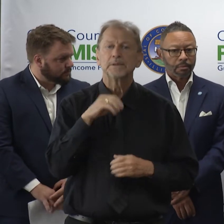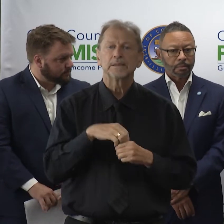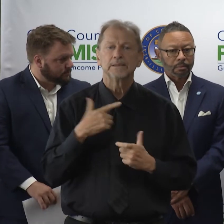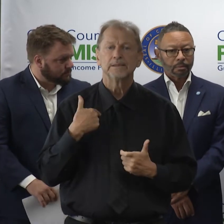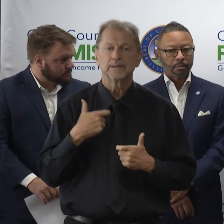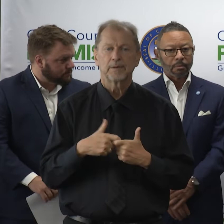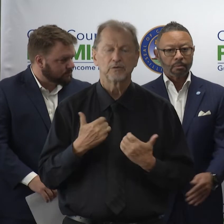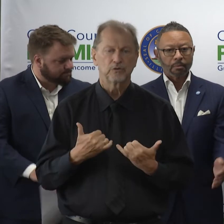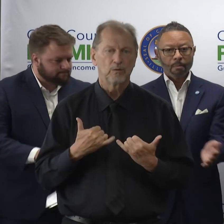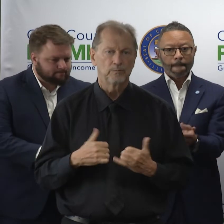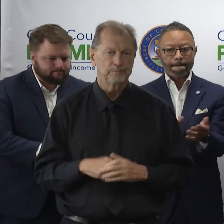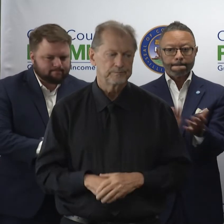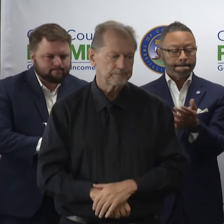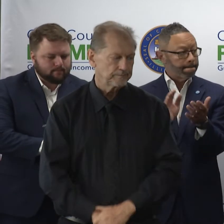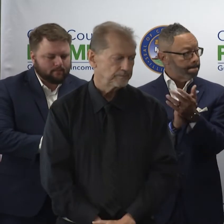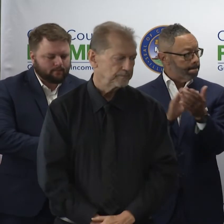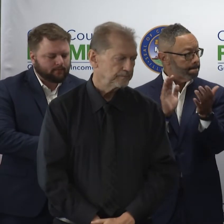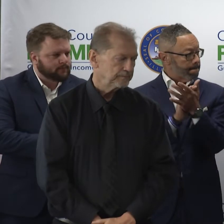Thank you.